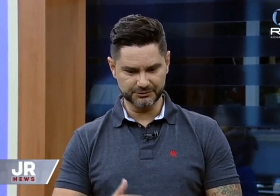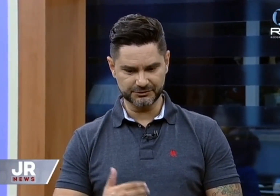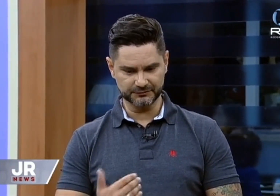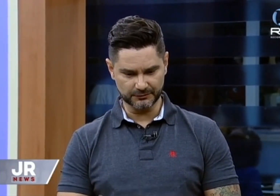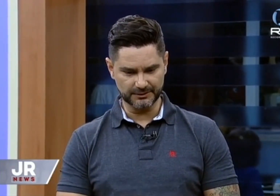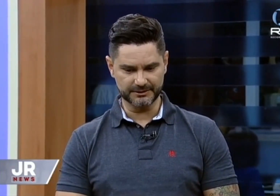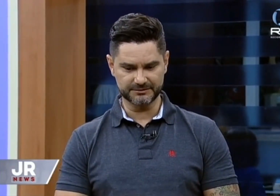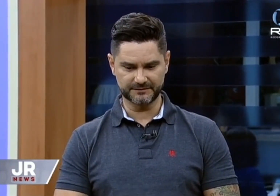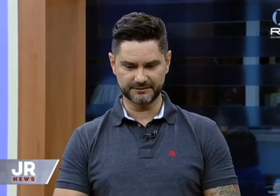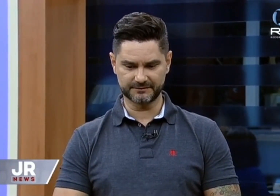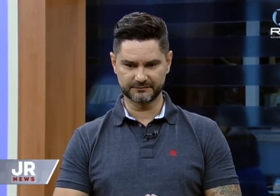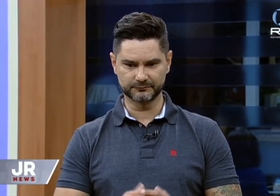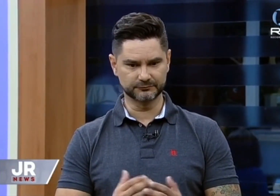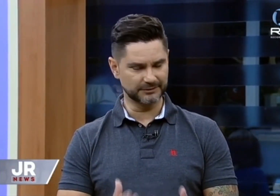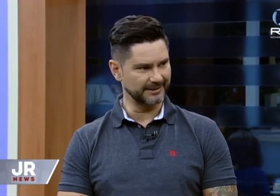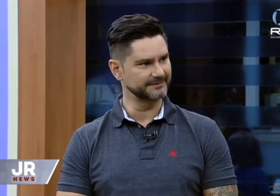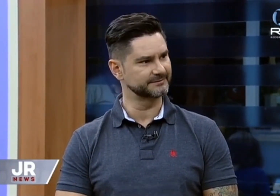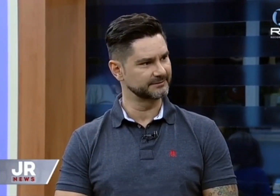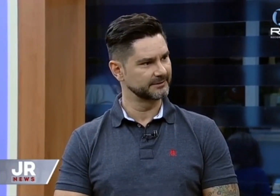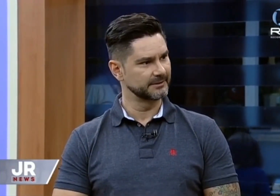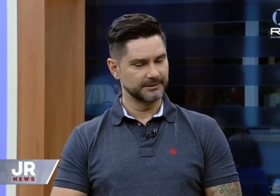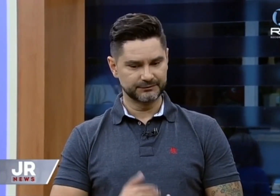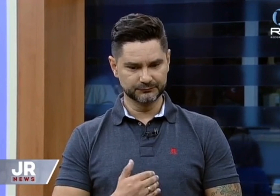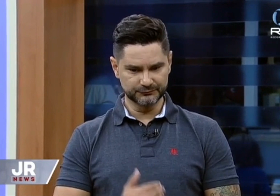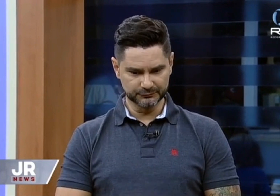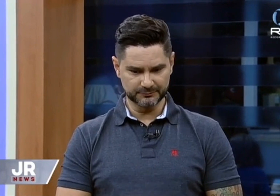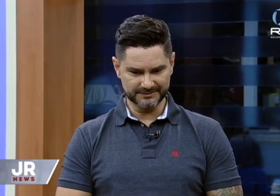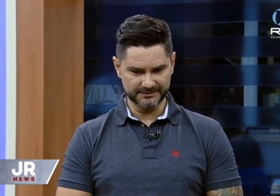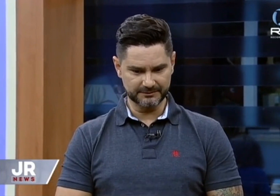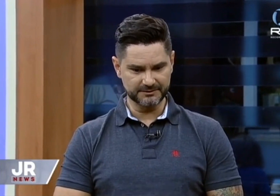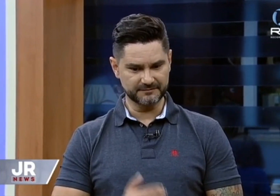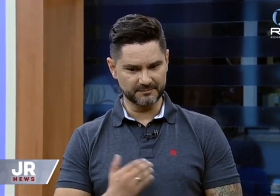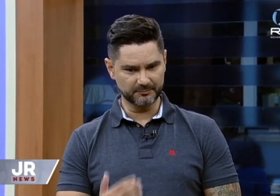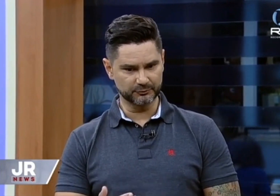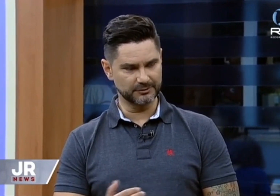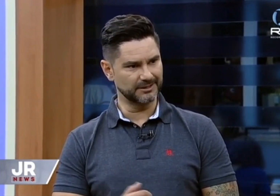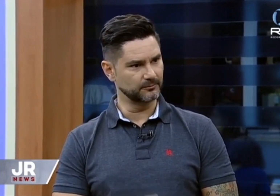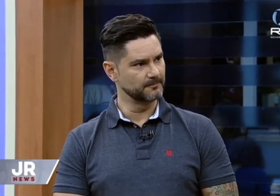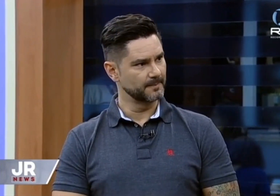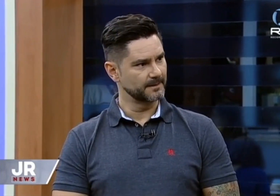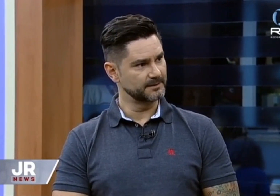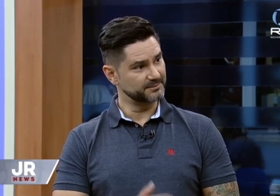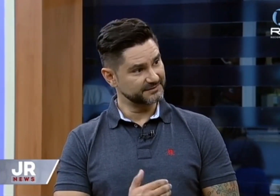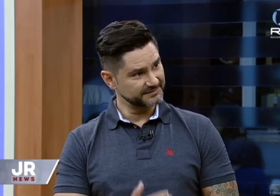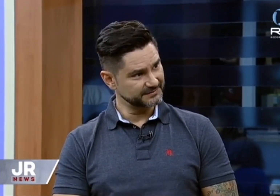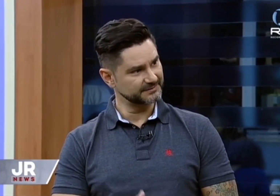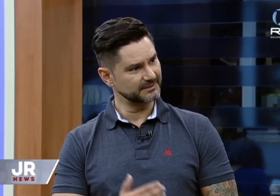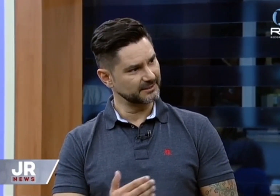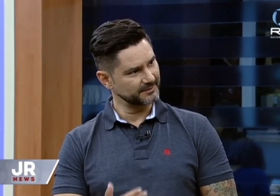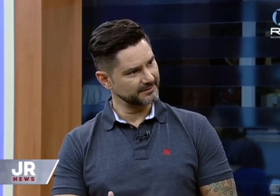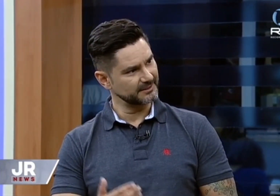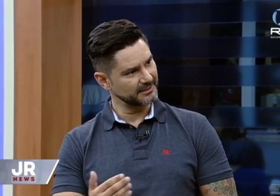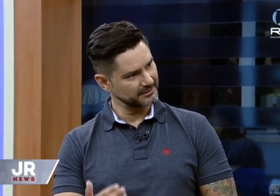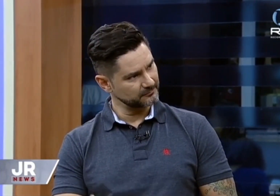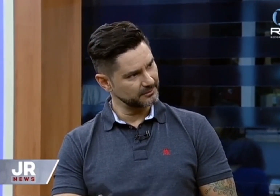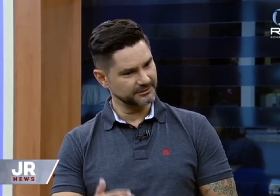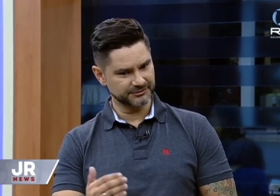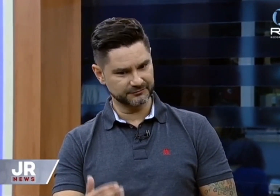de origem histórica, diferenças culturais. Se um surdo brasileiro ele vai para Portugal, ele precisa aprender a língua